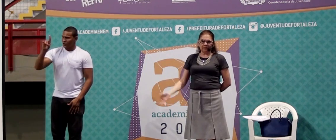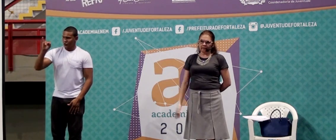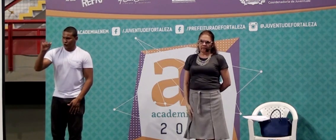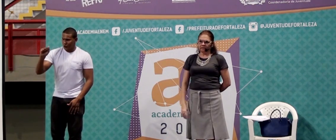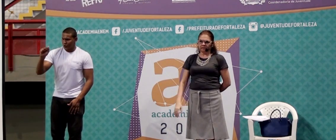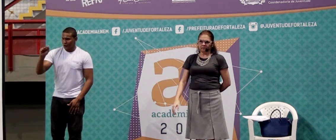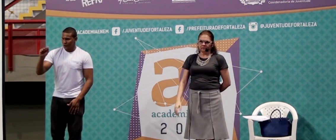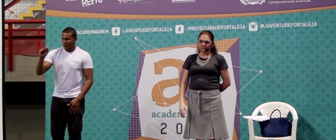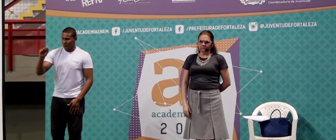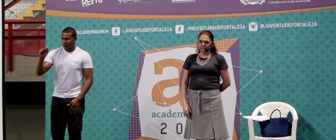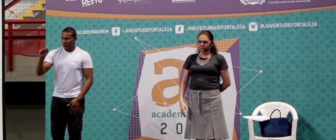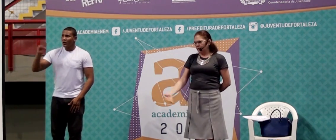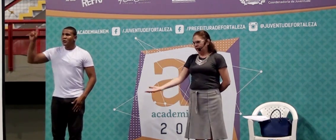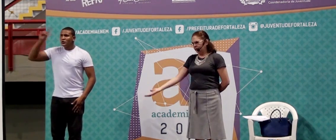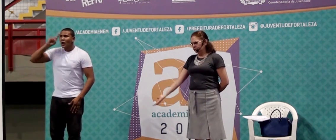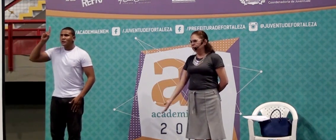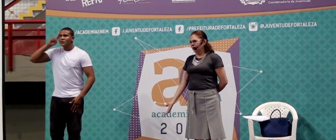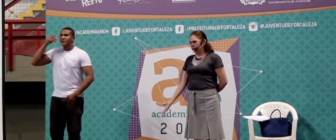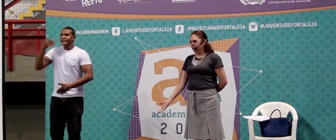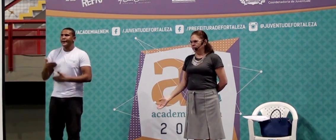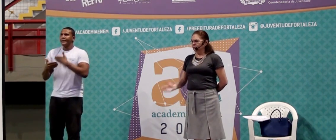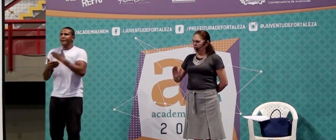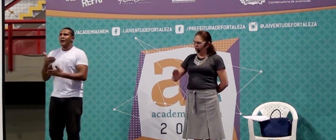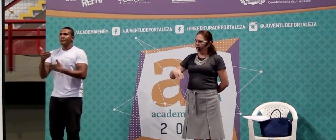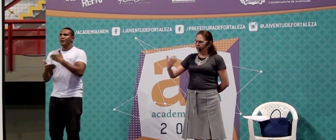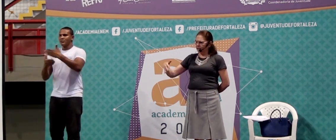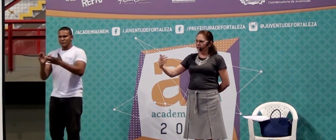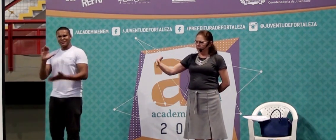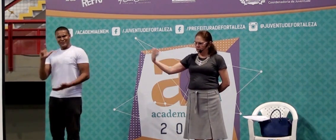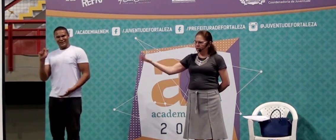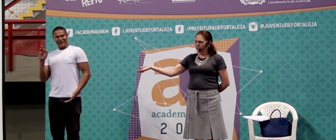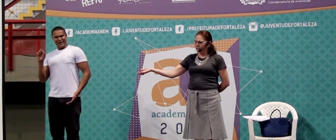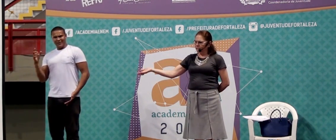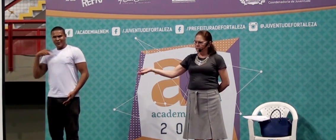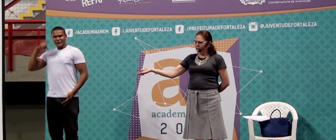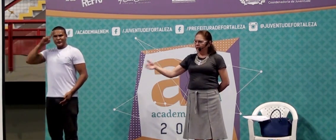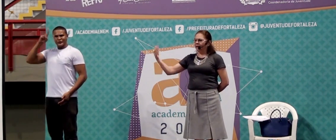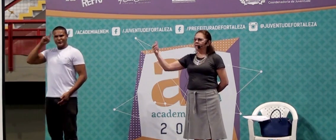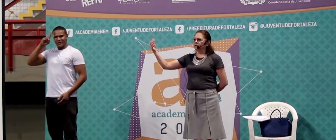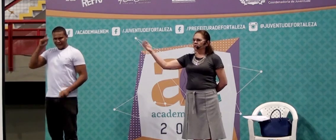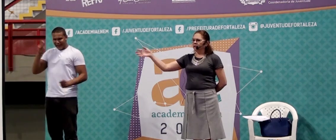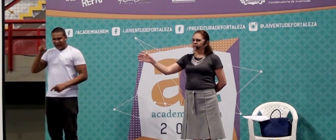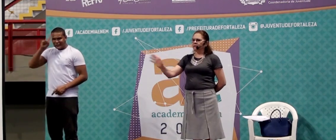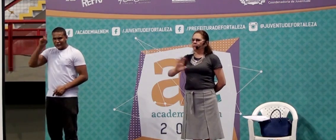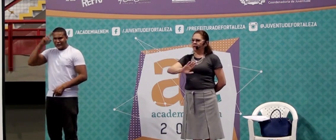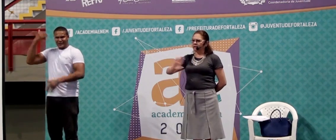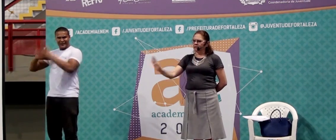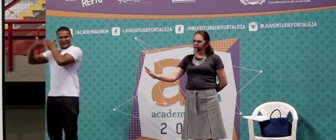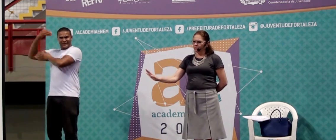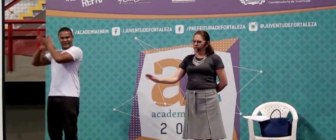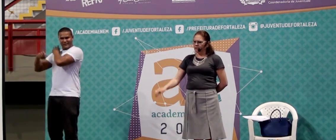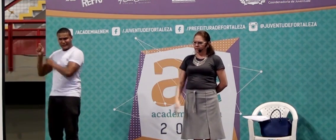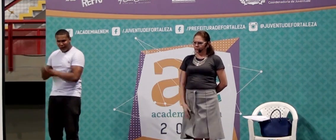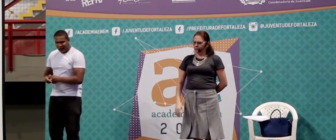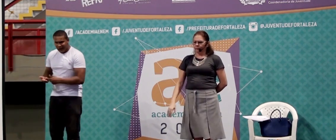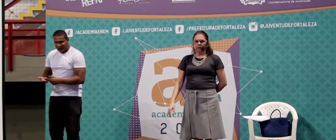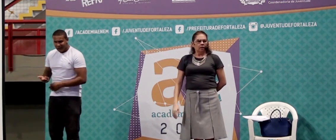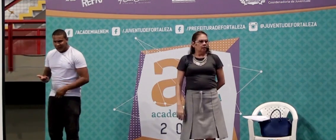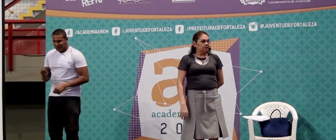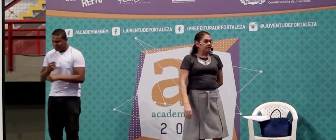a mão no nariz. De que é que eles passam? A cada dia que se passa, não use